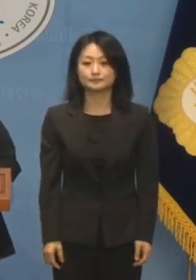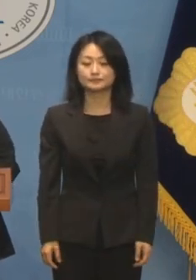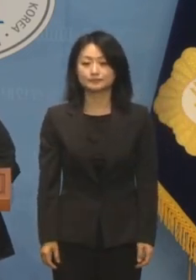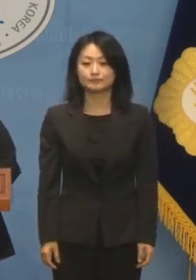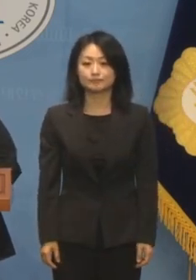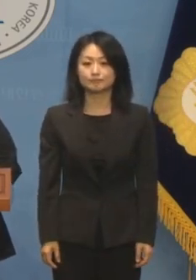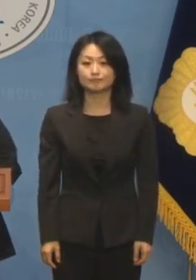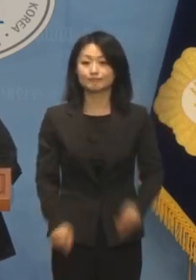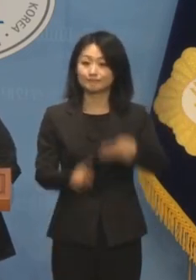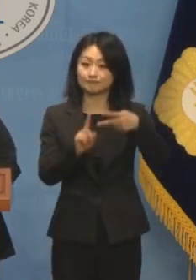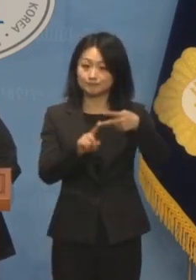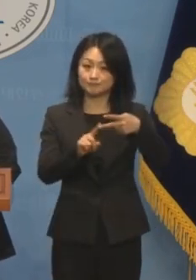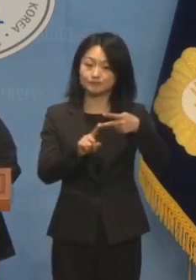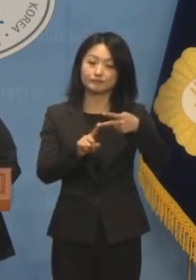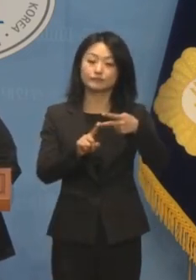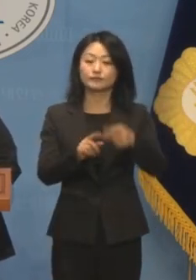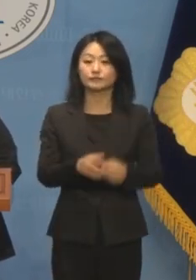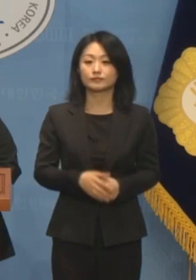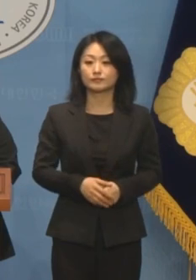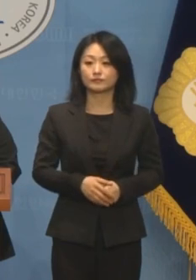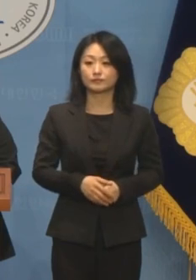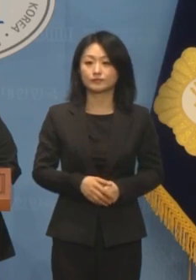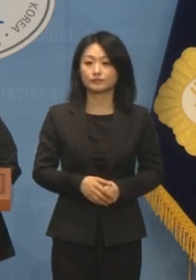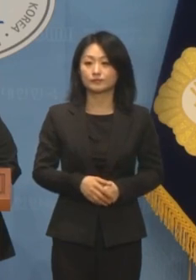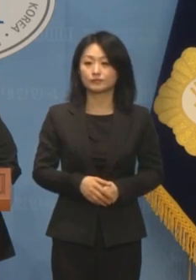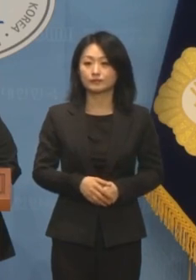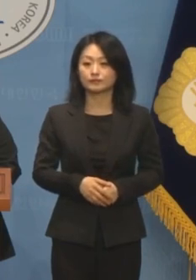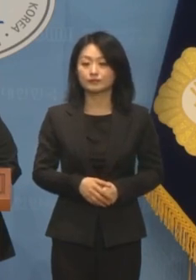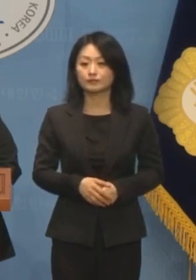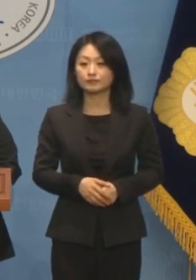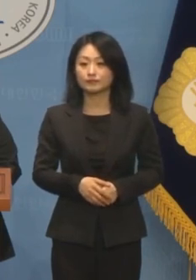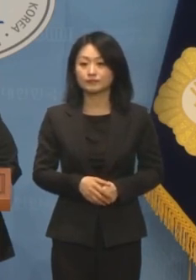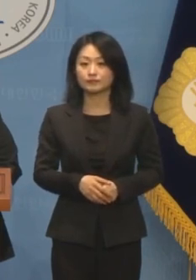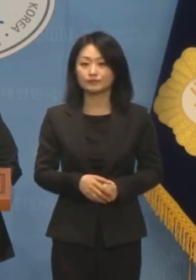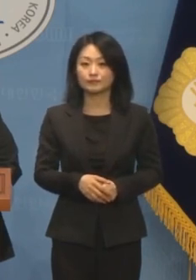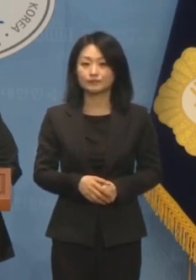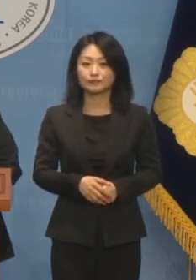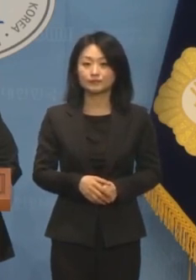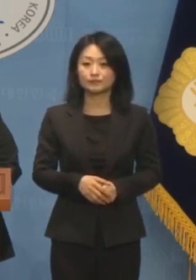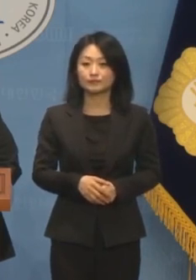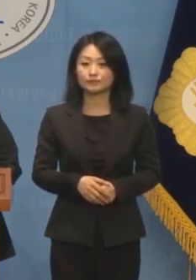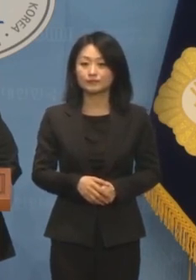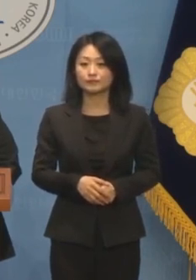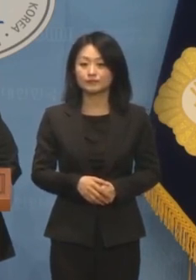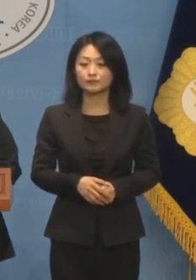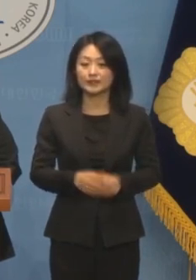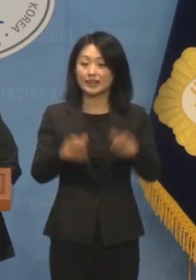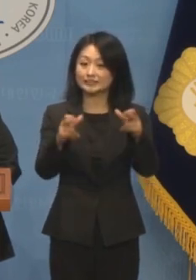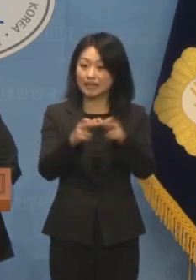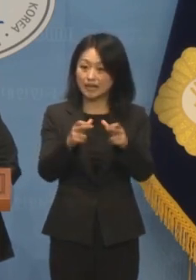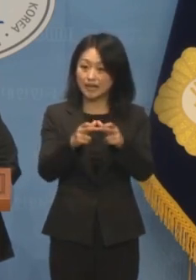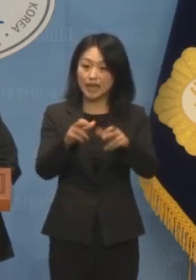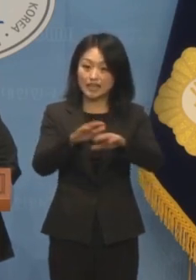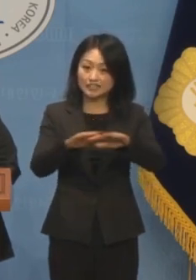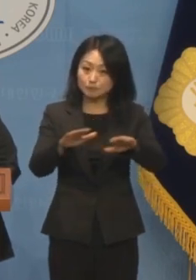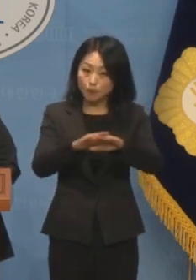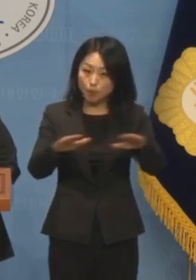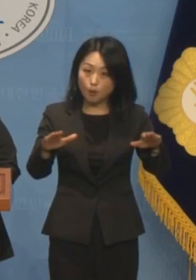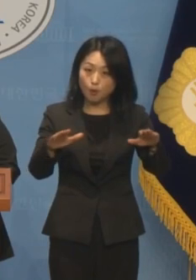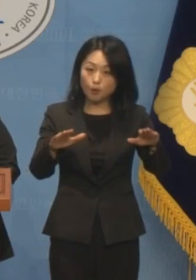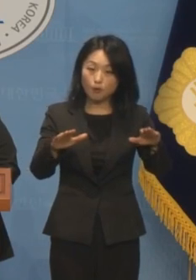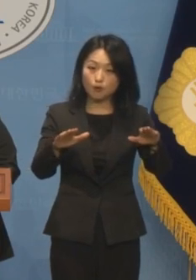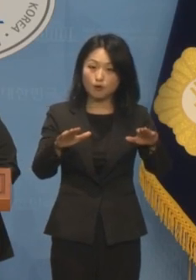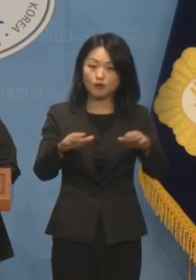두 번째입니다. 송지은 씨 결혼이 장애 극복입니까? 장애는 극복하는